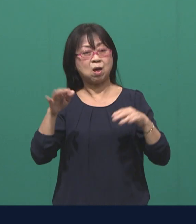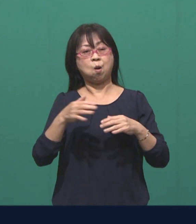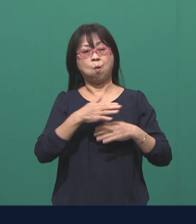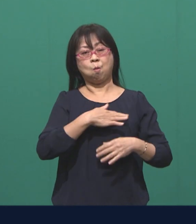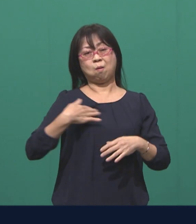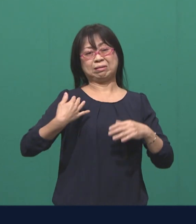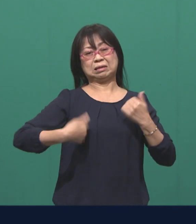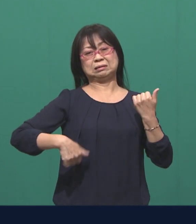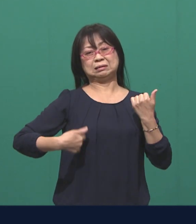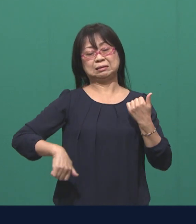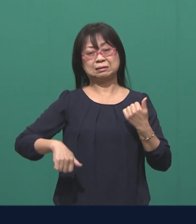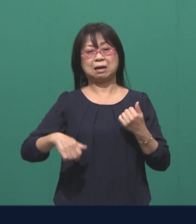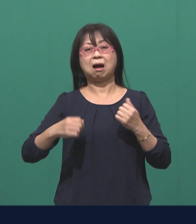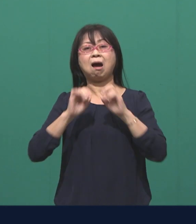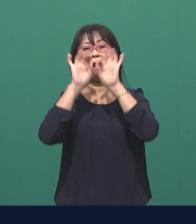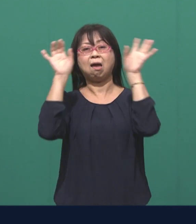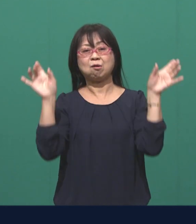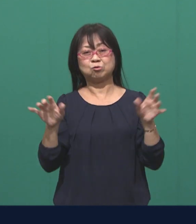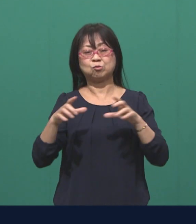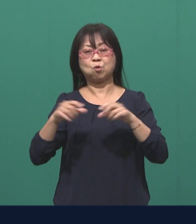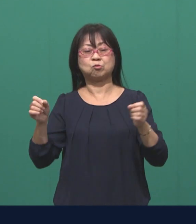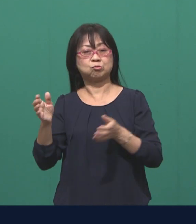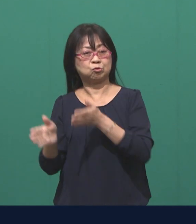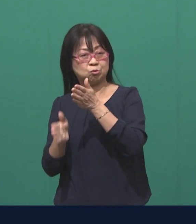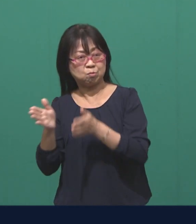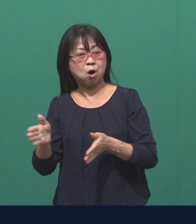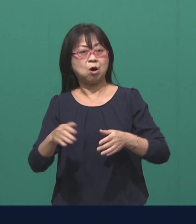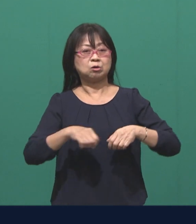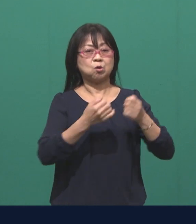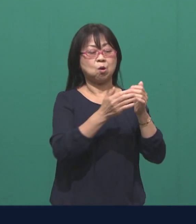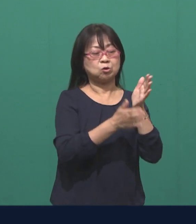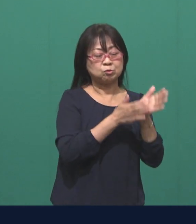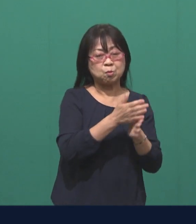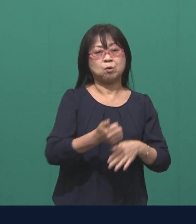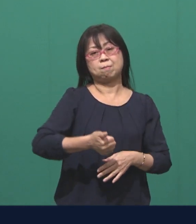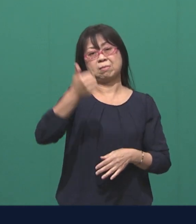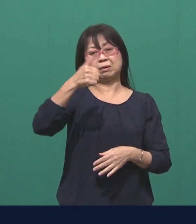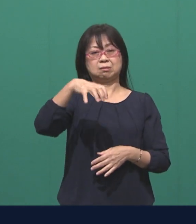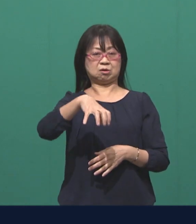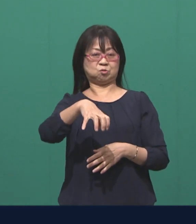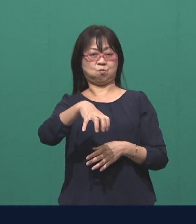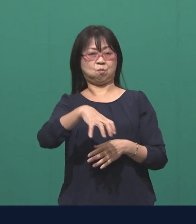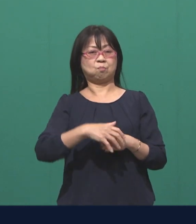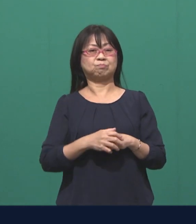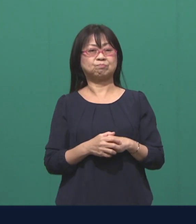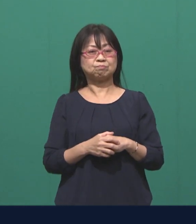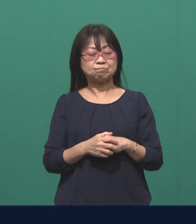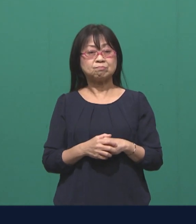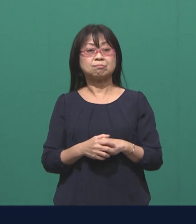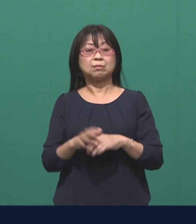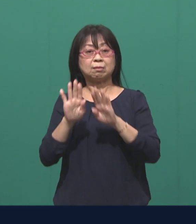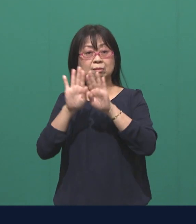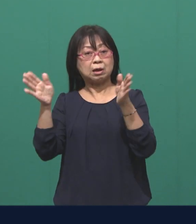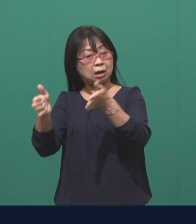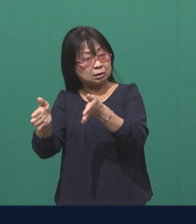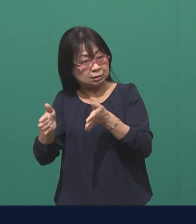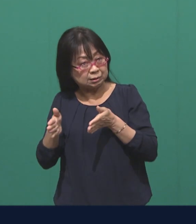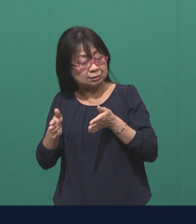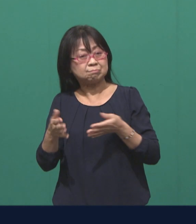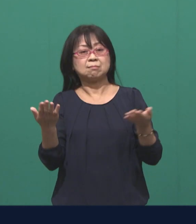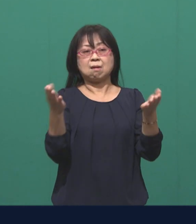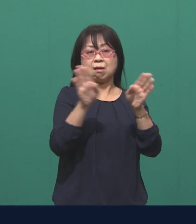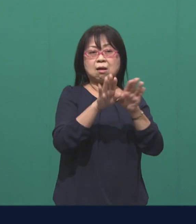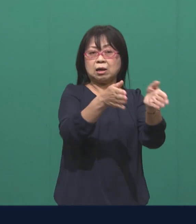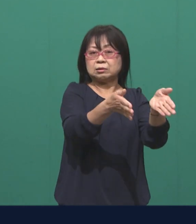2025年に開催される私が輝く国スポ小スポのメイン会場として開会